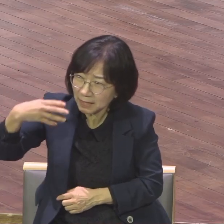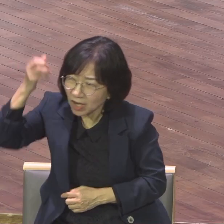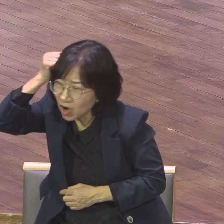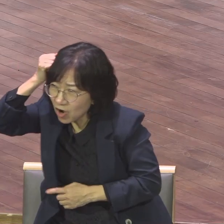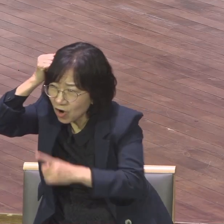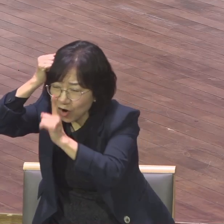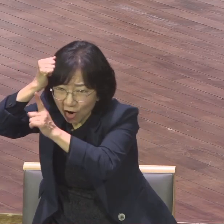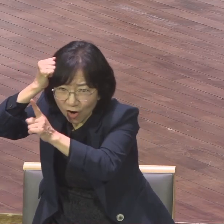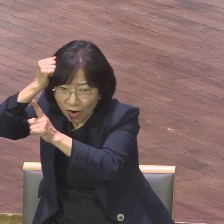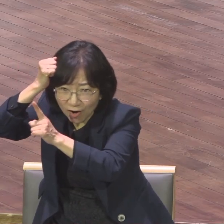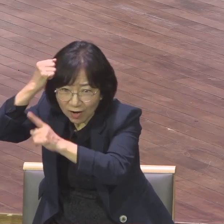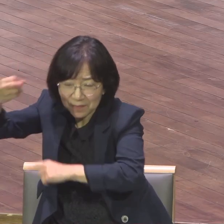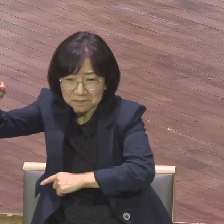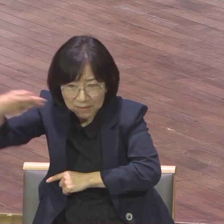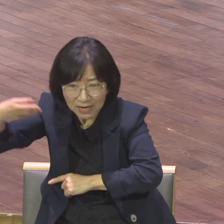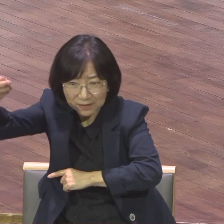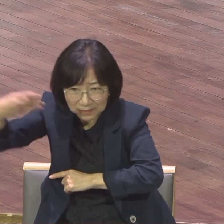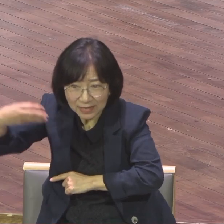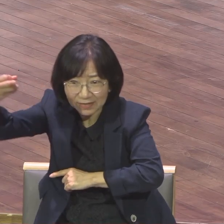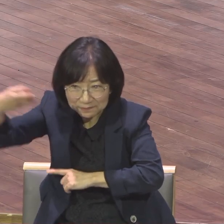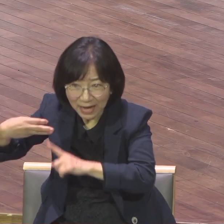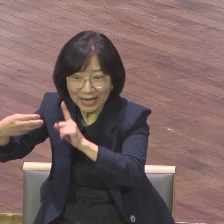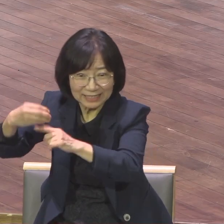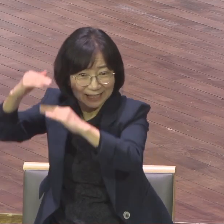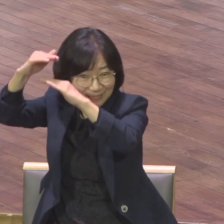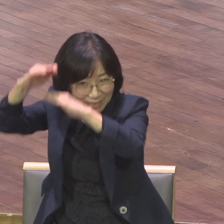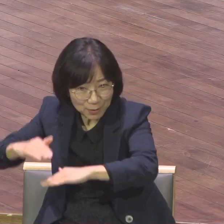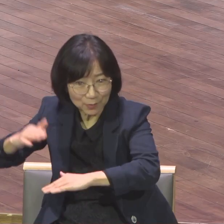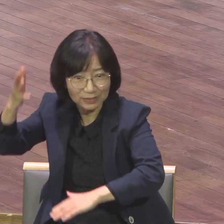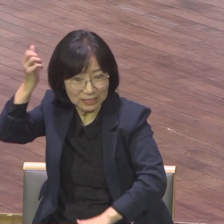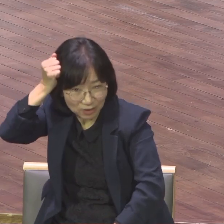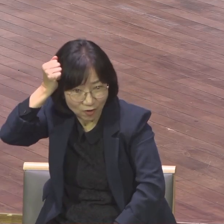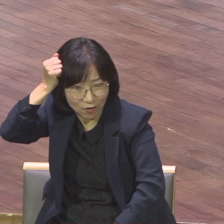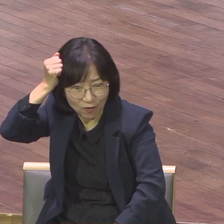했습니까? 하나님 전에 저에게 말씀하지 않았습니까?